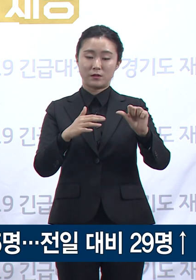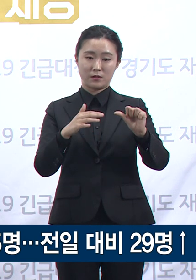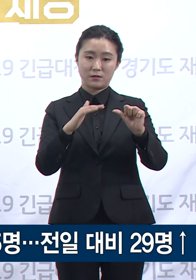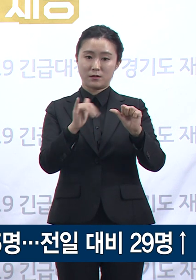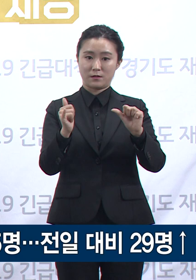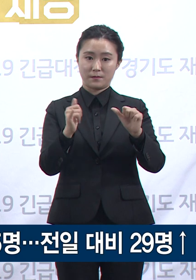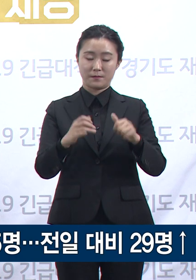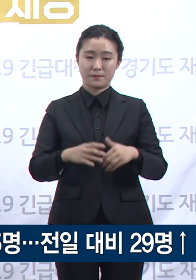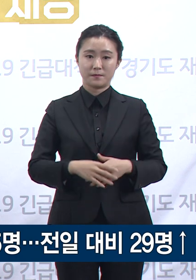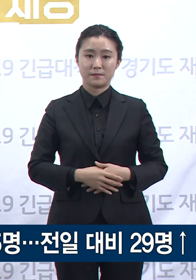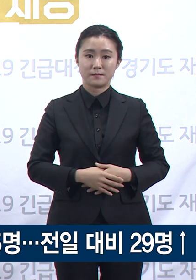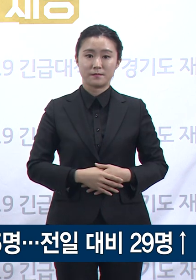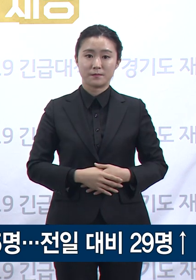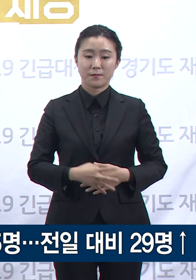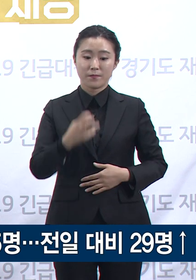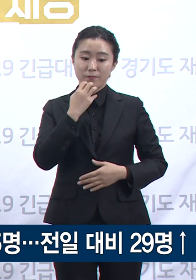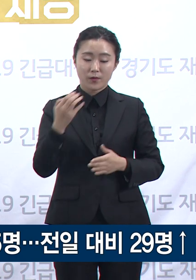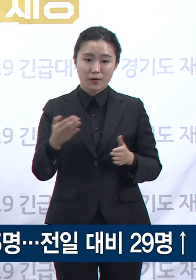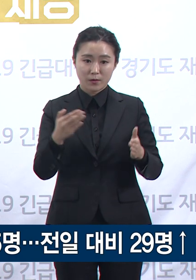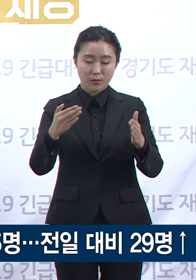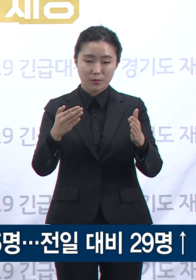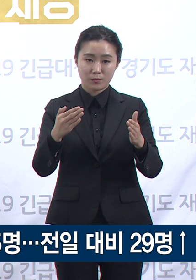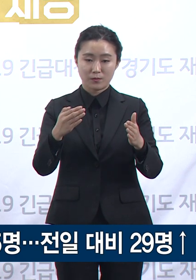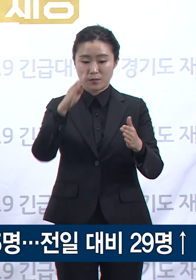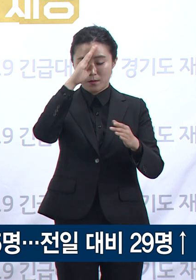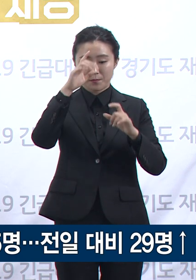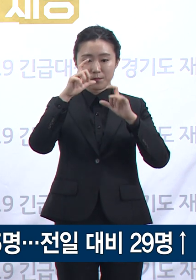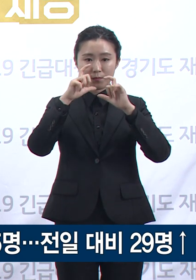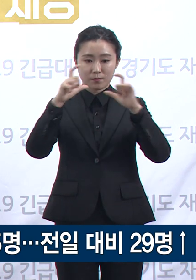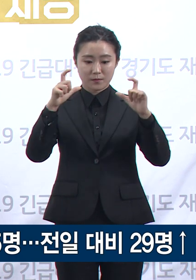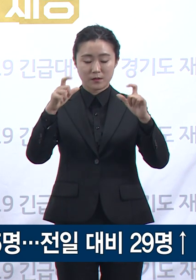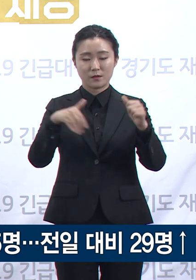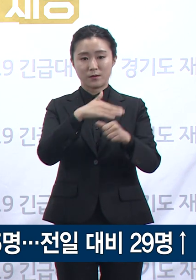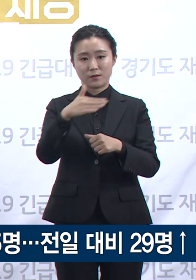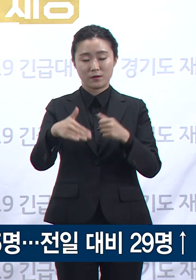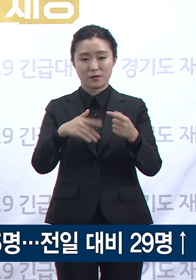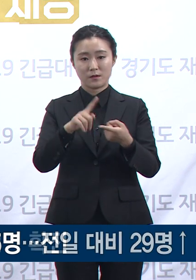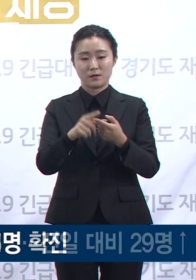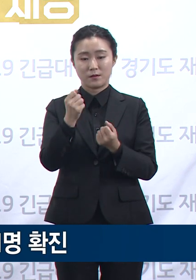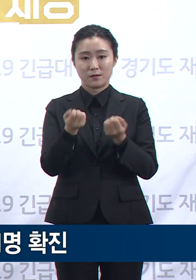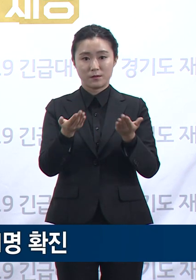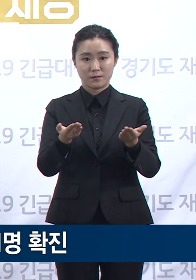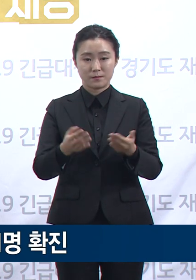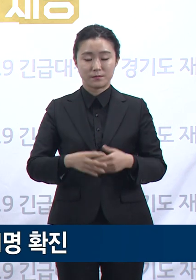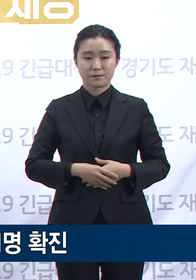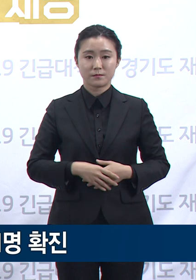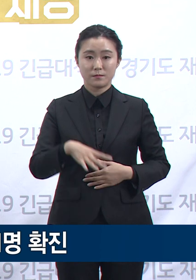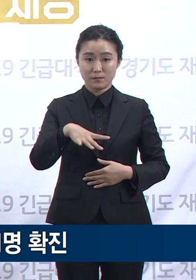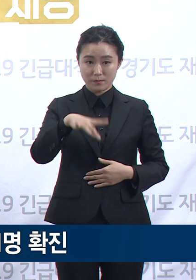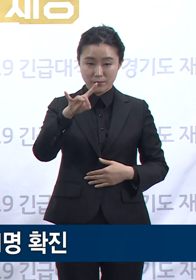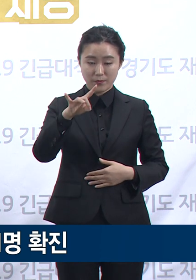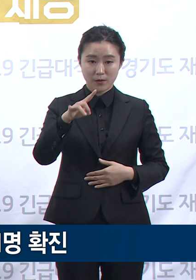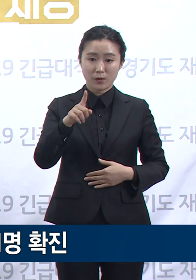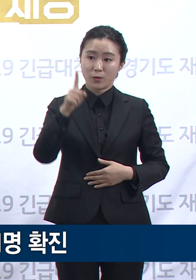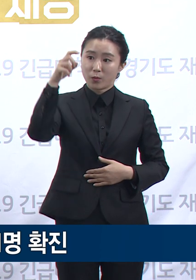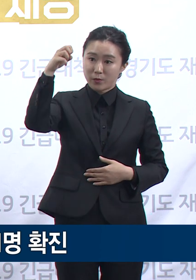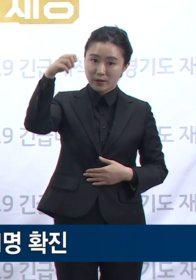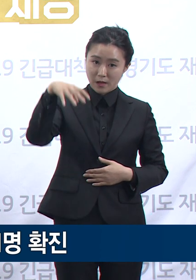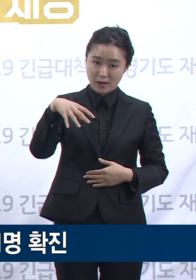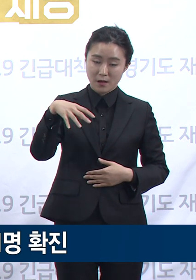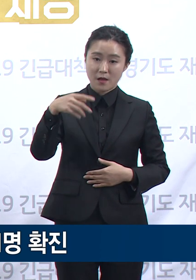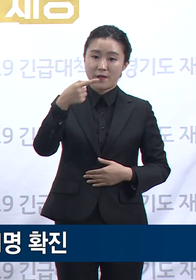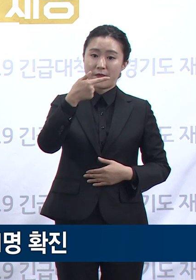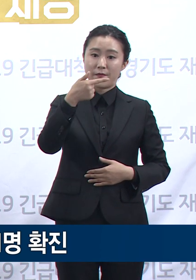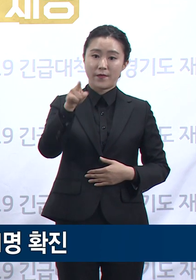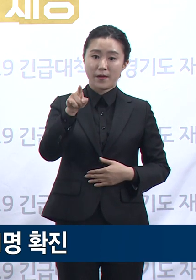17.2%였습니다. 도내 주요 확진 상황에 대해서 말씀드리겠습니다. 먼저 고양시 네팔에서